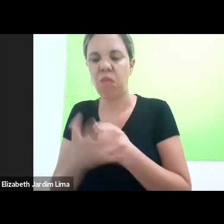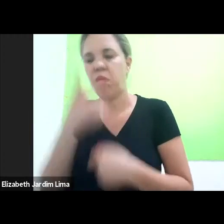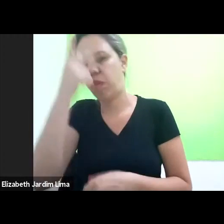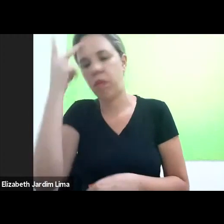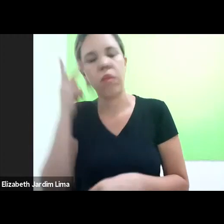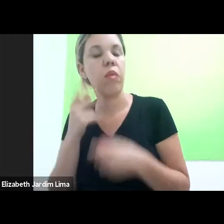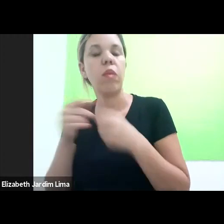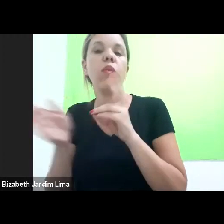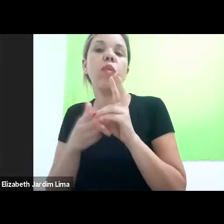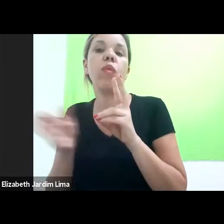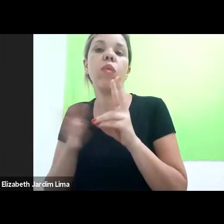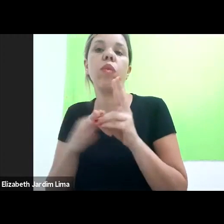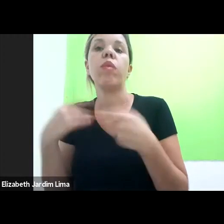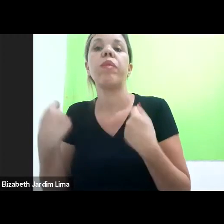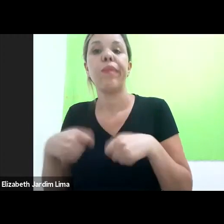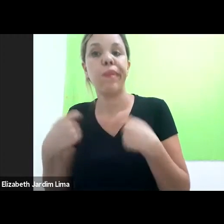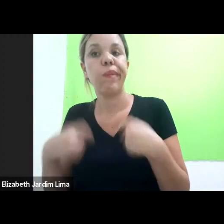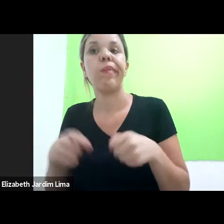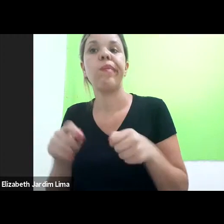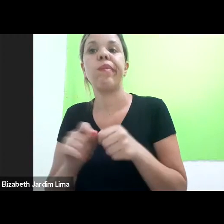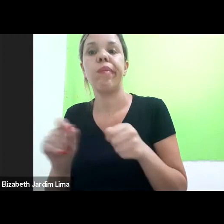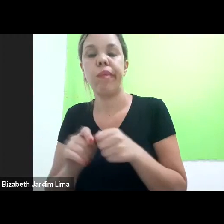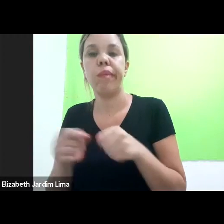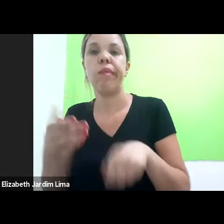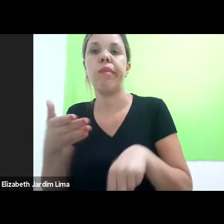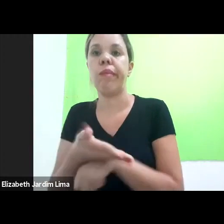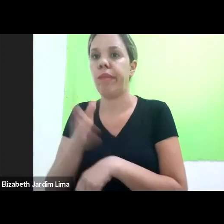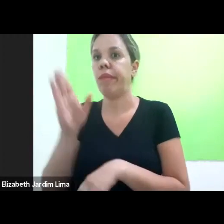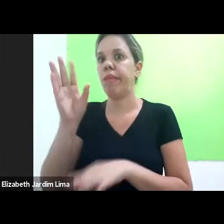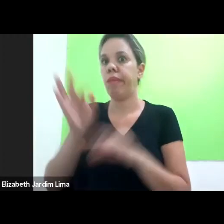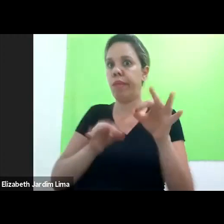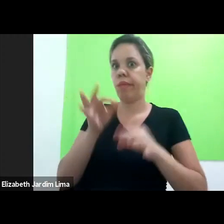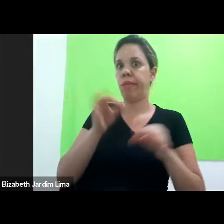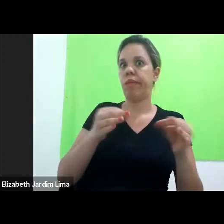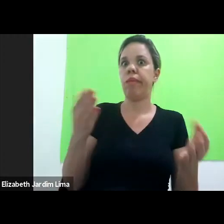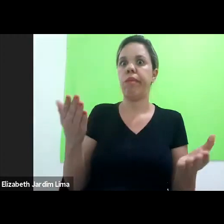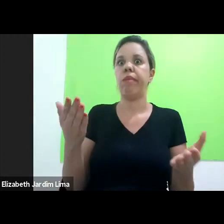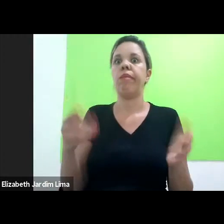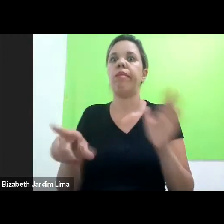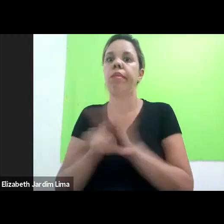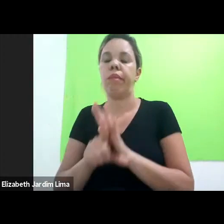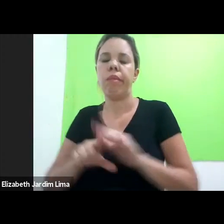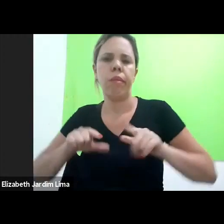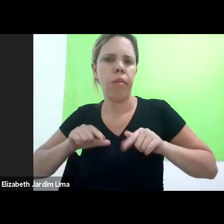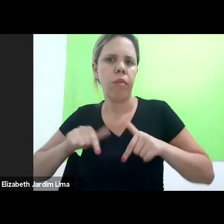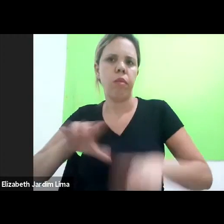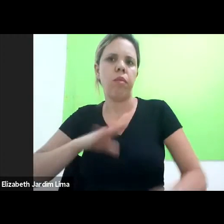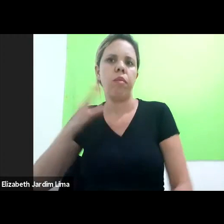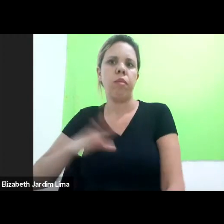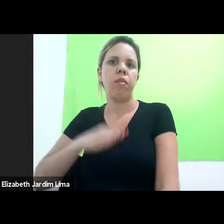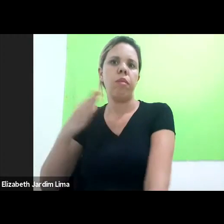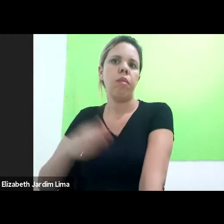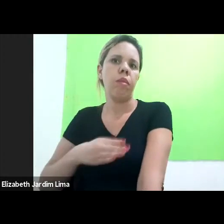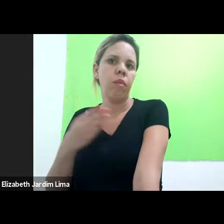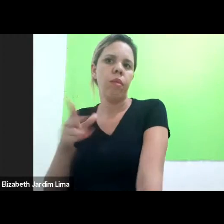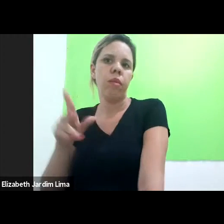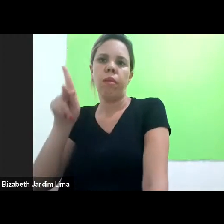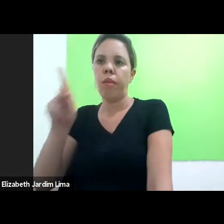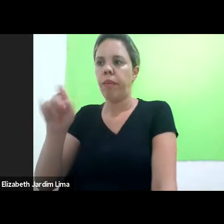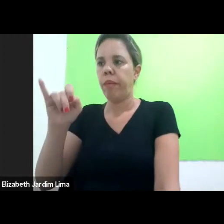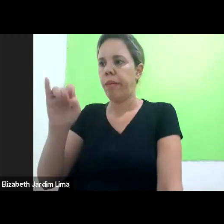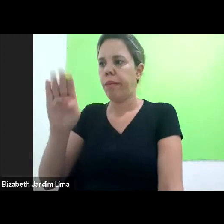indígenas. A gente precisou ingressar no judiciário, e de uma forma ousada, né, a PIB foi reconhecida